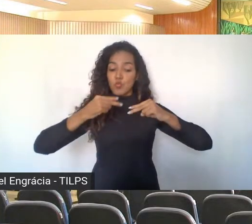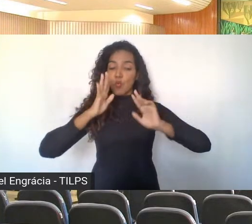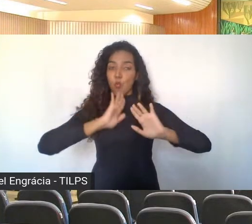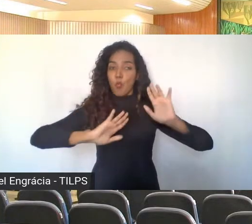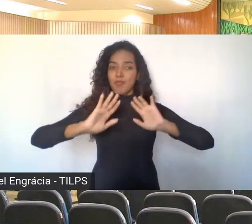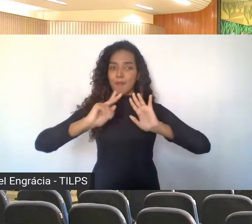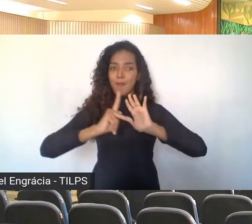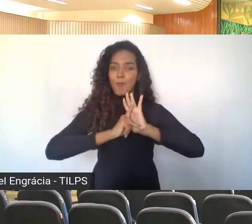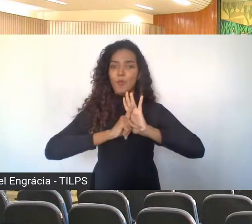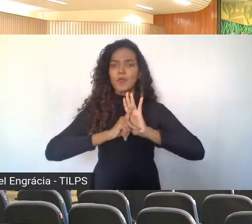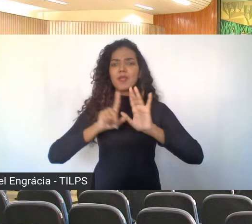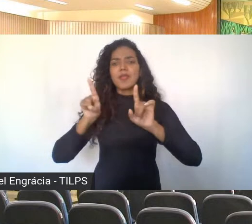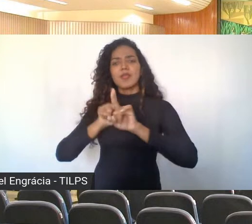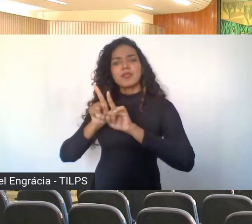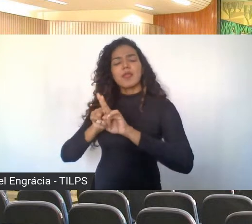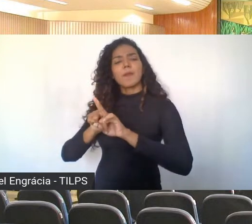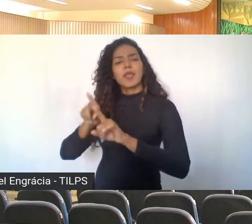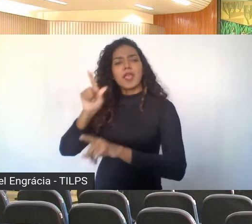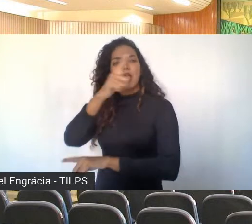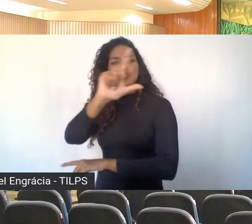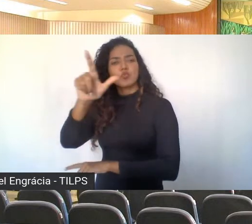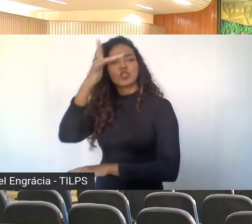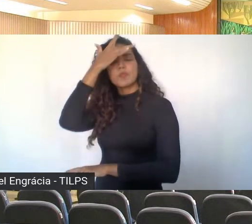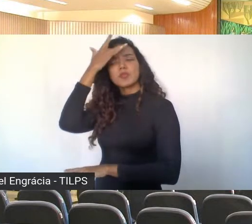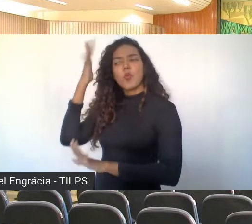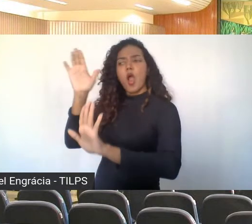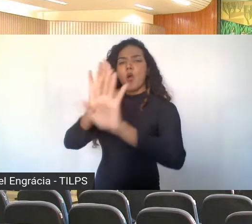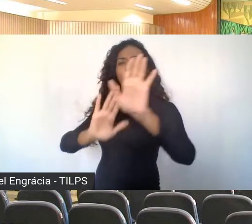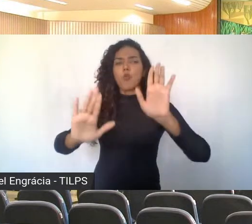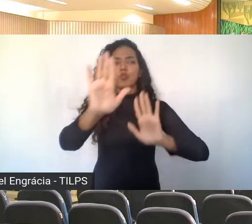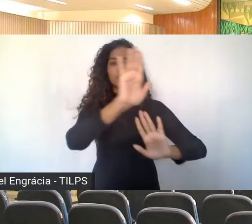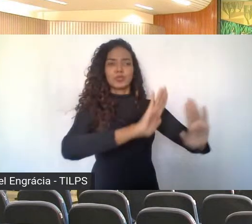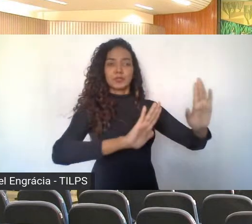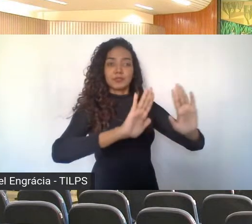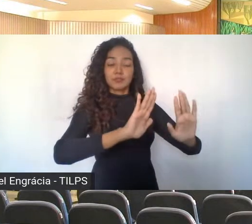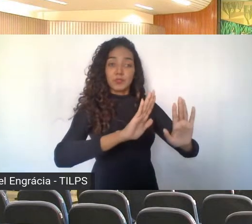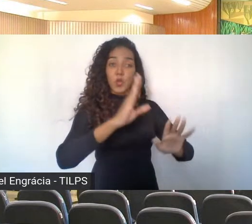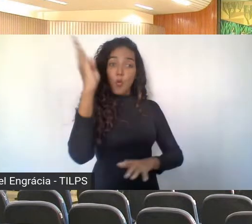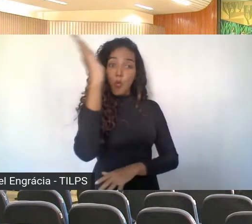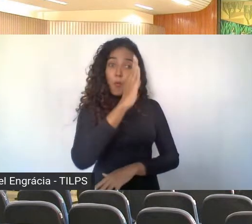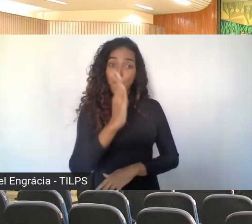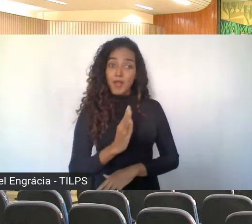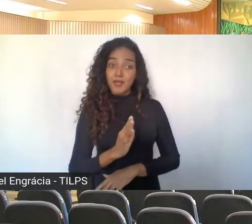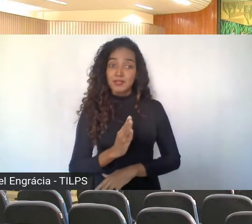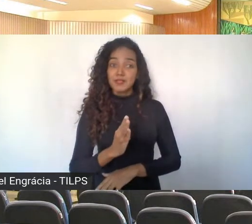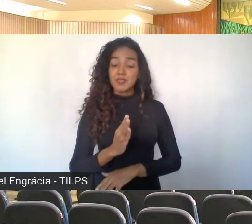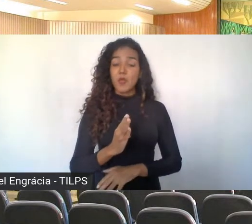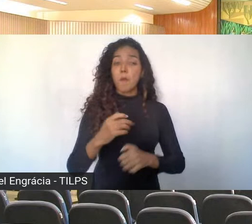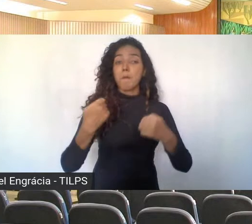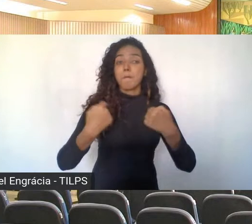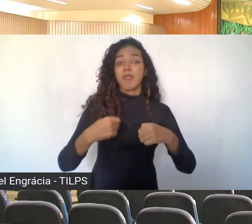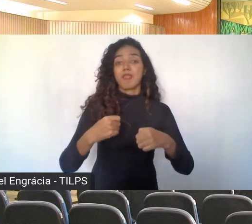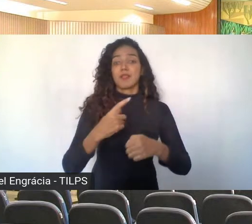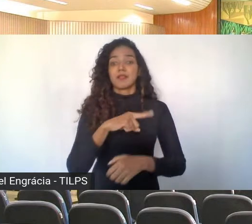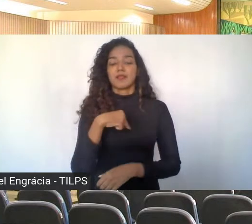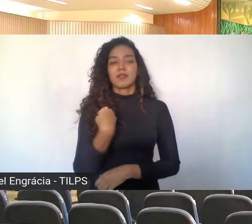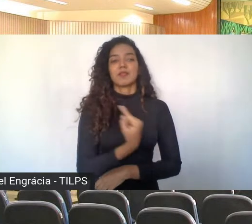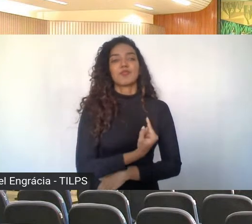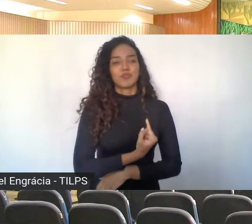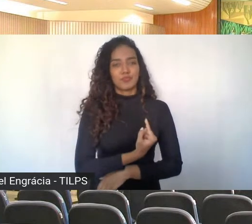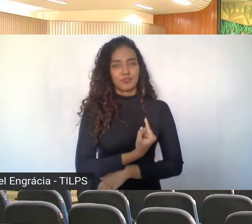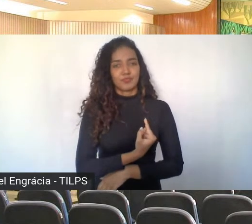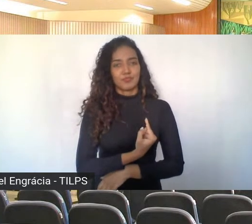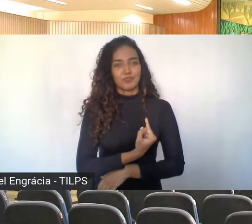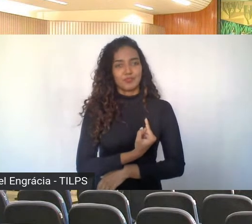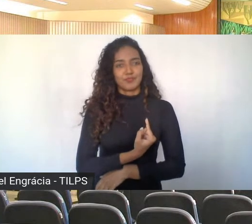Brasil precisa de vocês e vocês precisam do Brasil, porque nós somos uma só coisa nesse instante e em